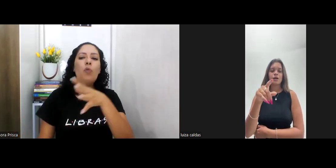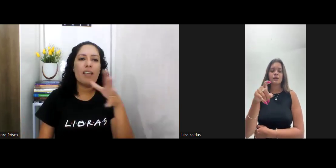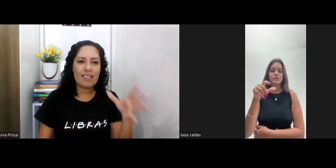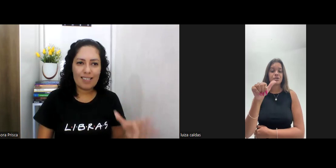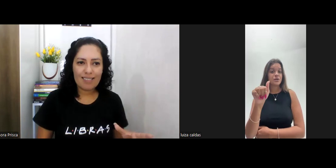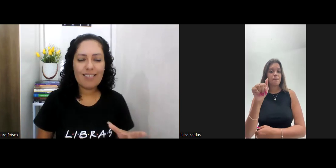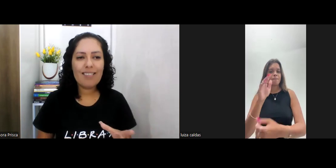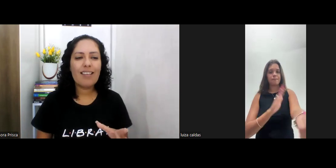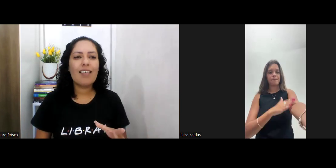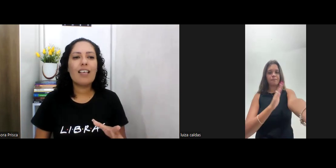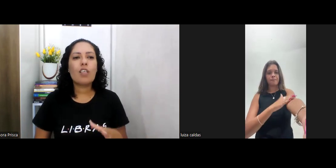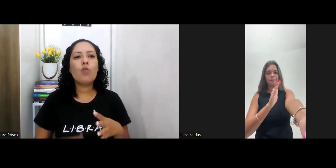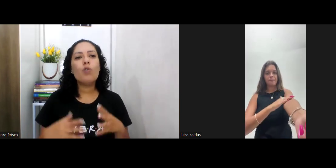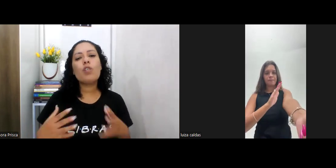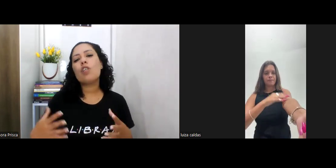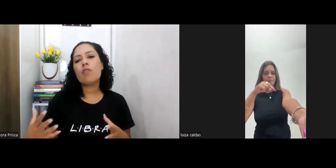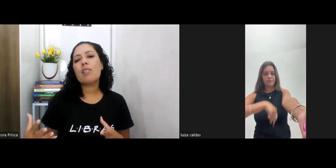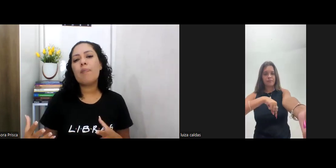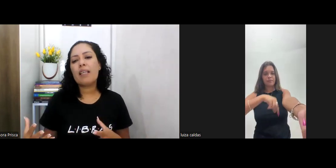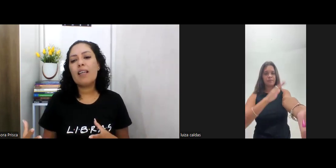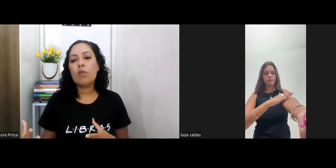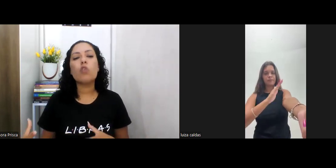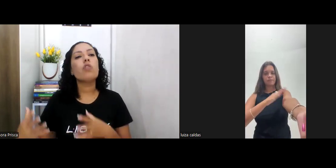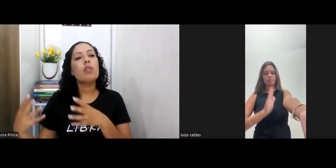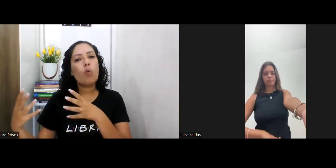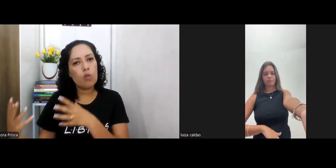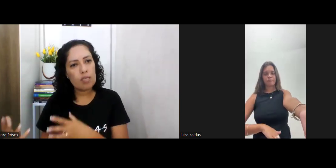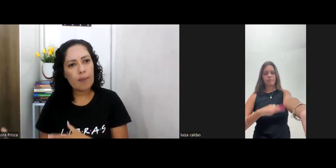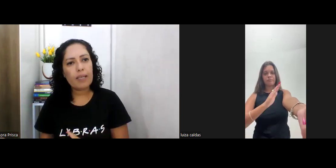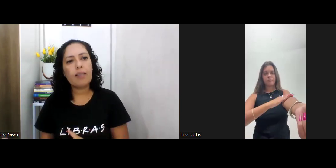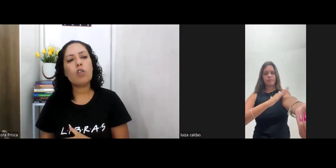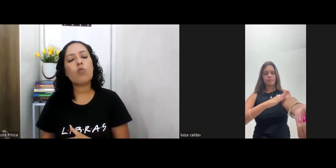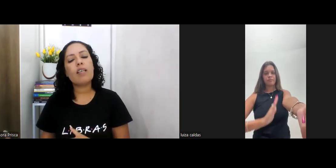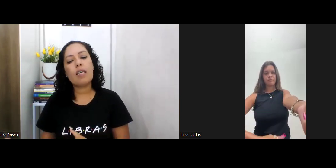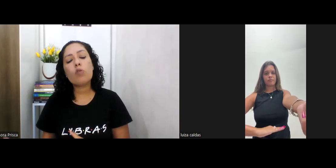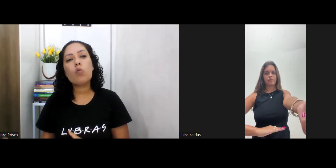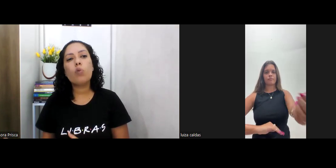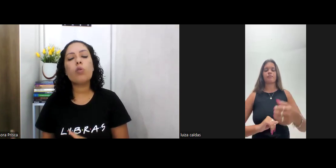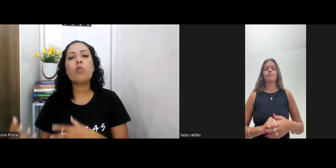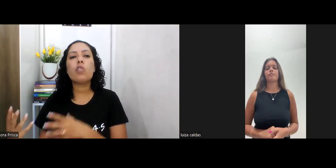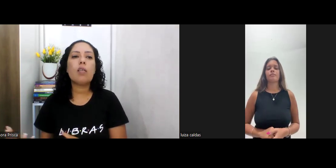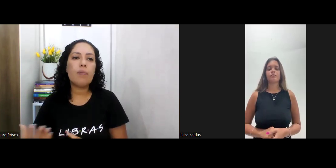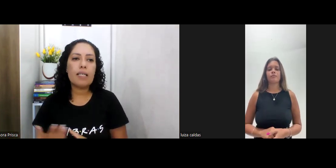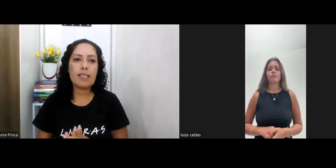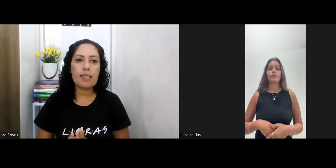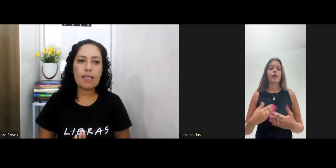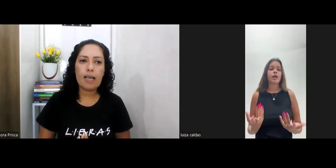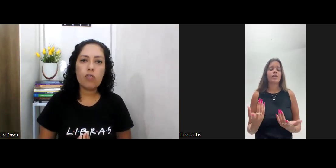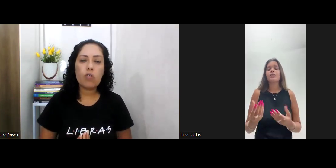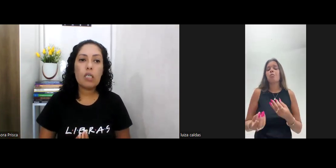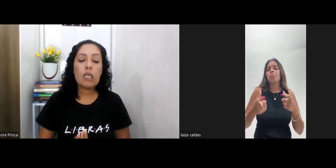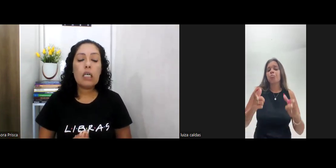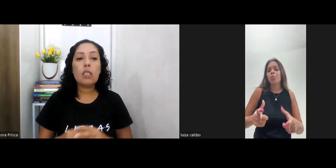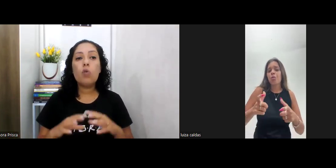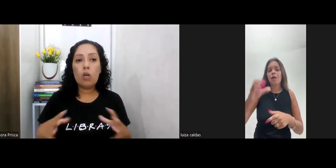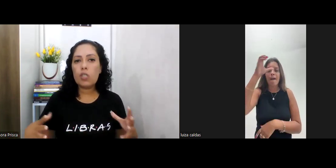Existem inúmeras. Que tudo isso nós vamos aprender aonde? Quando nós fazemos o curso de Língua Brasileira de